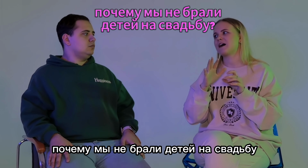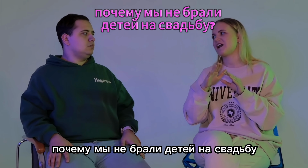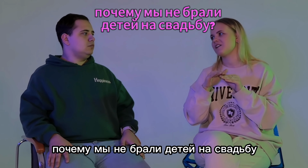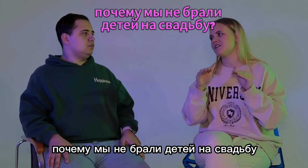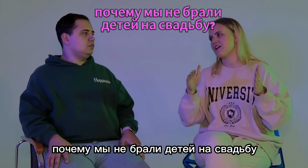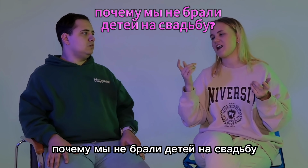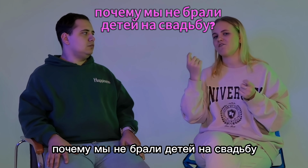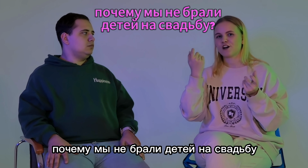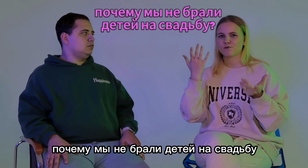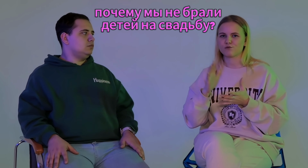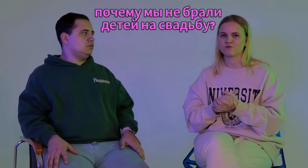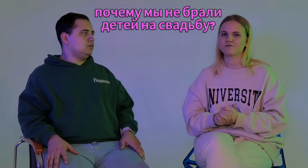брали детей на свадьбу?